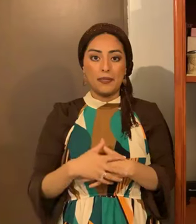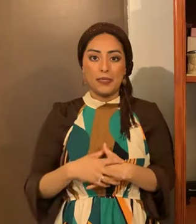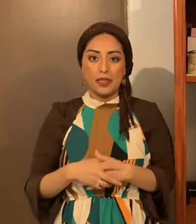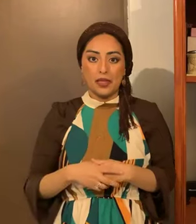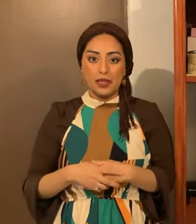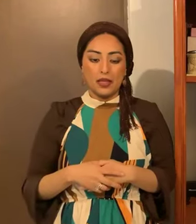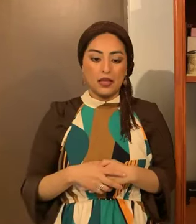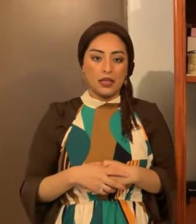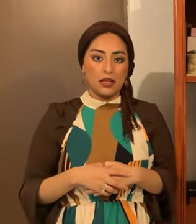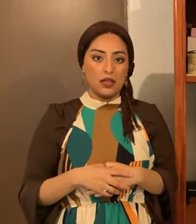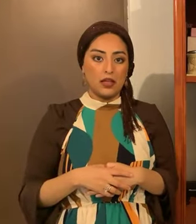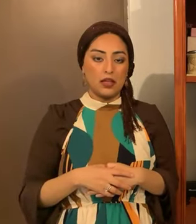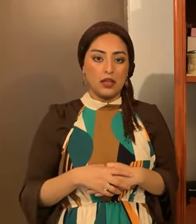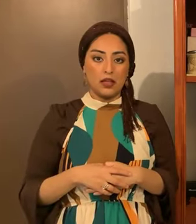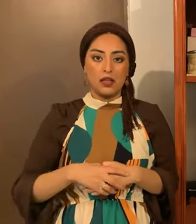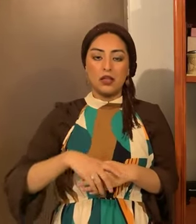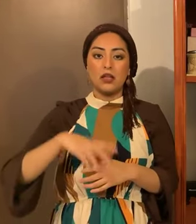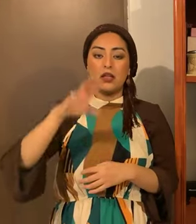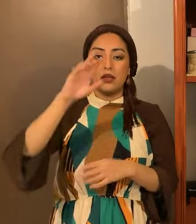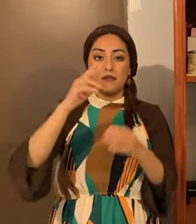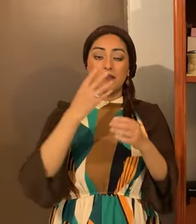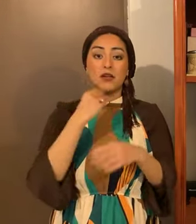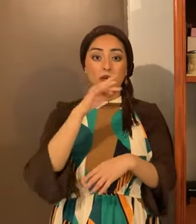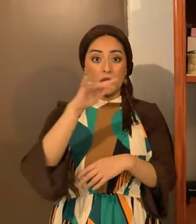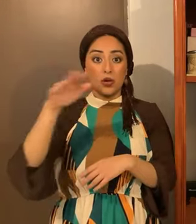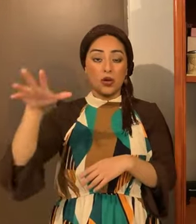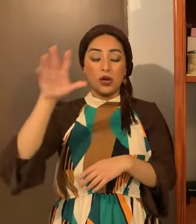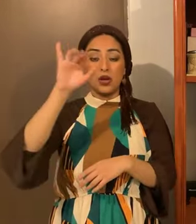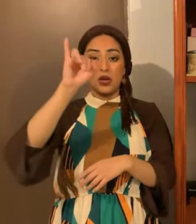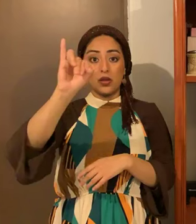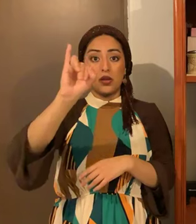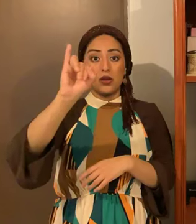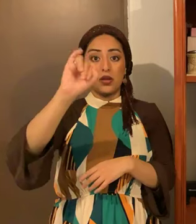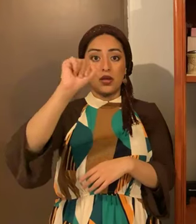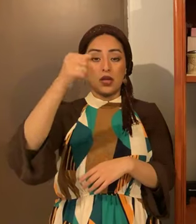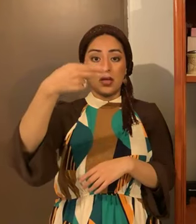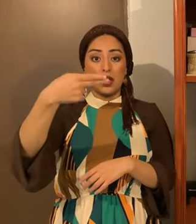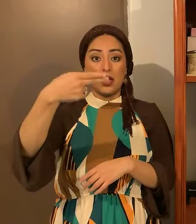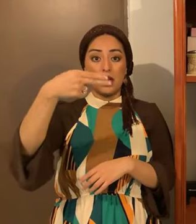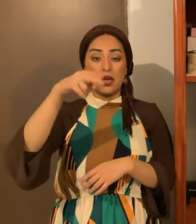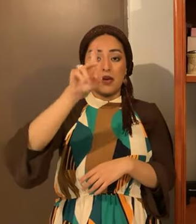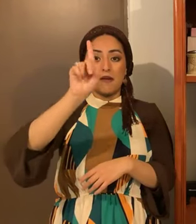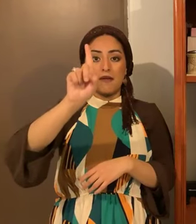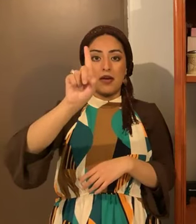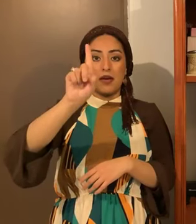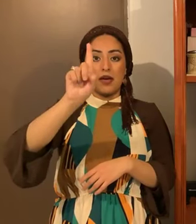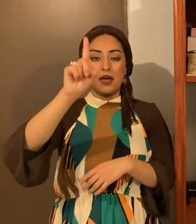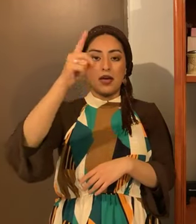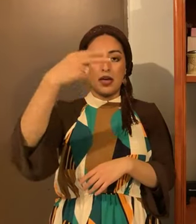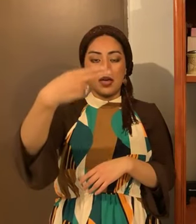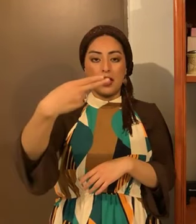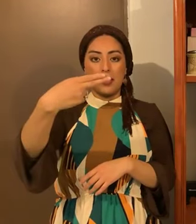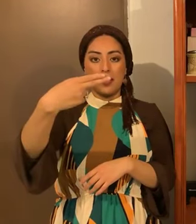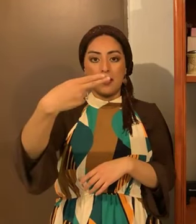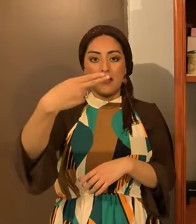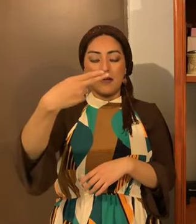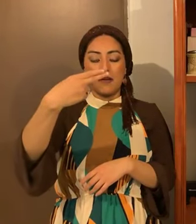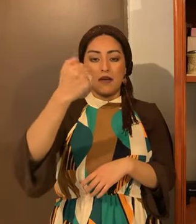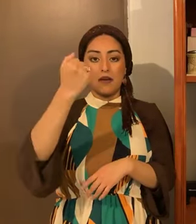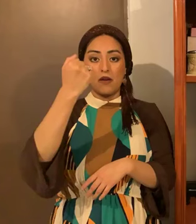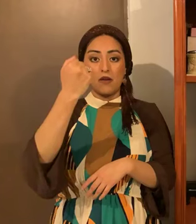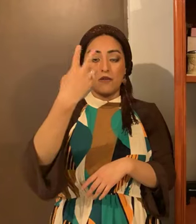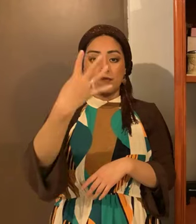Yahweh se compone de 4 letras, Yod, He, Va, He. Y estas